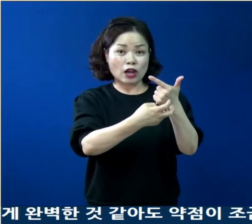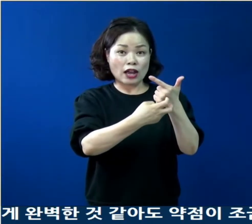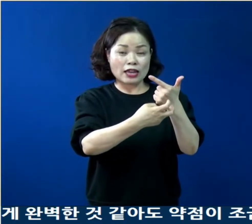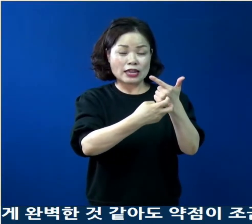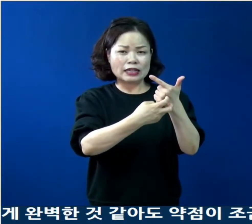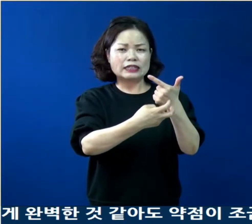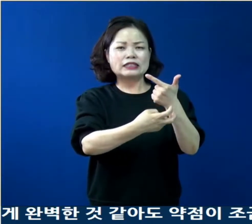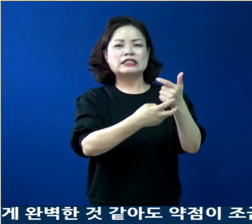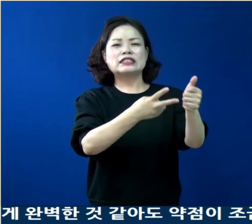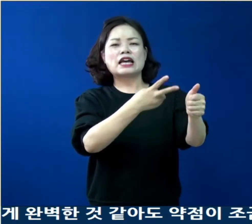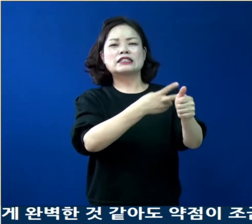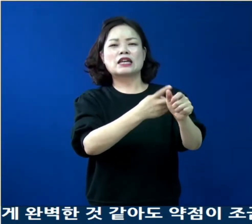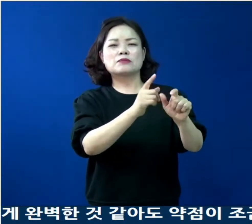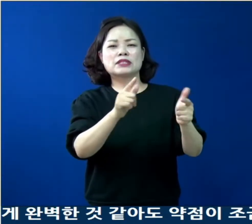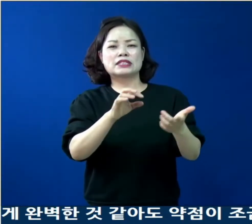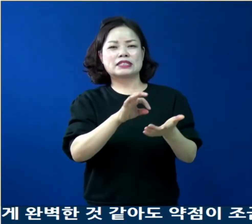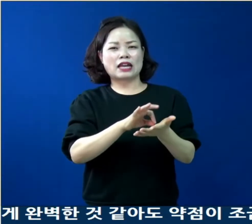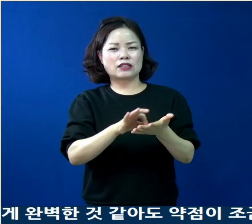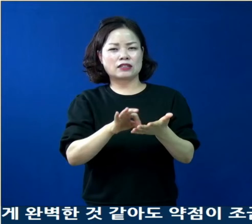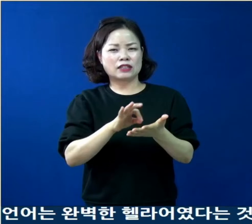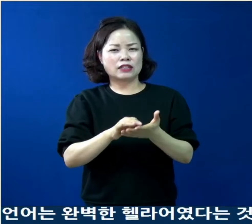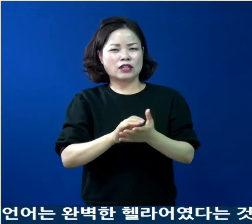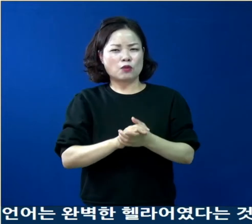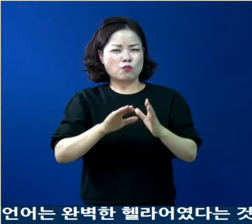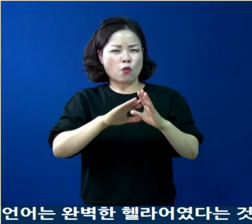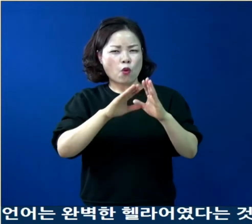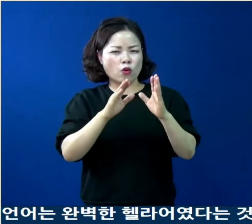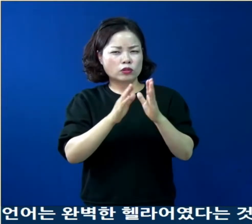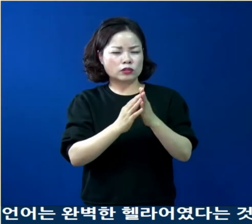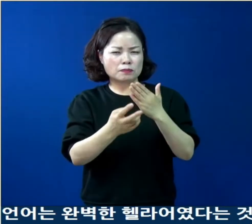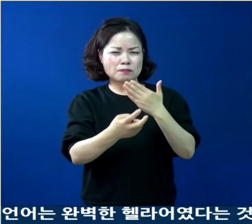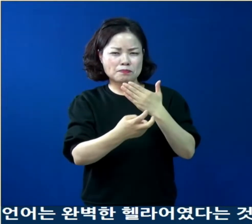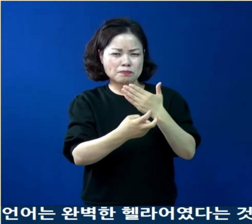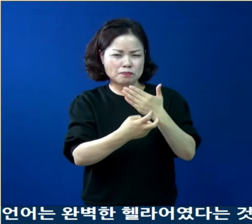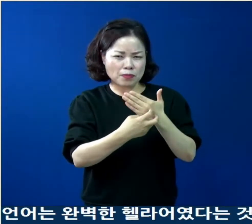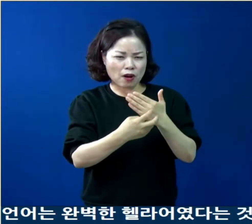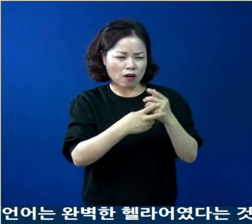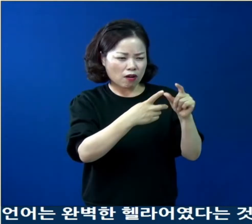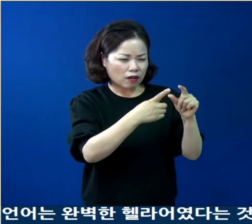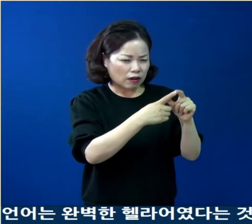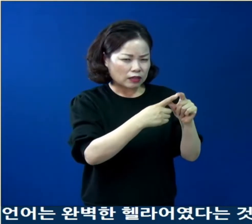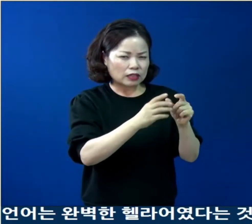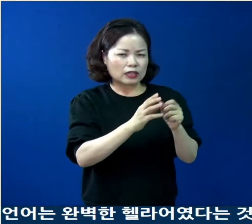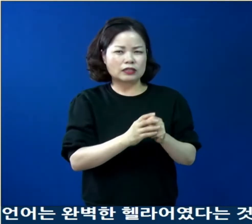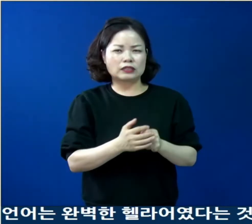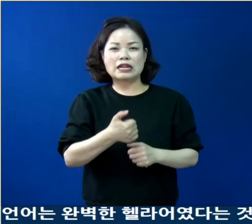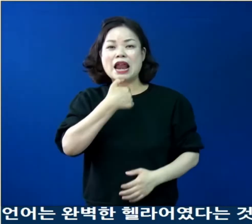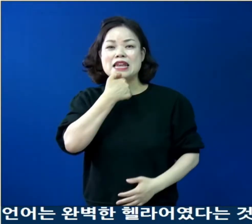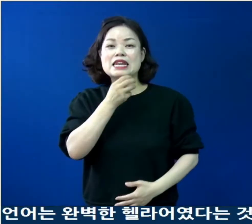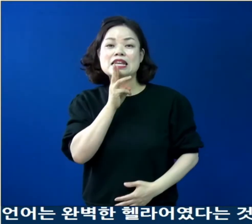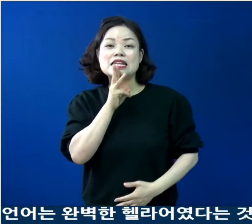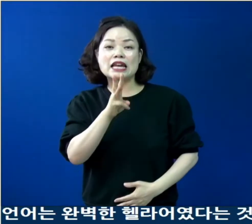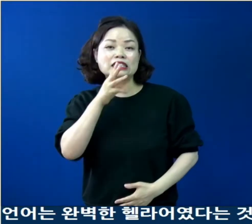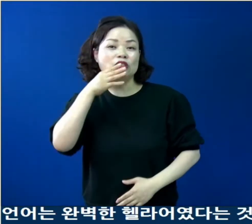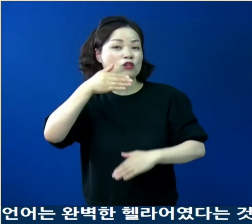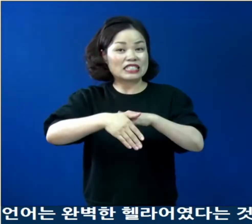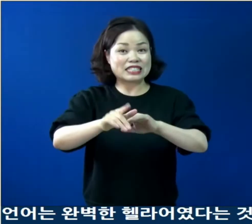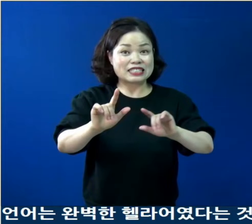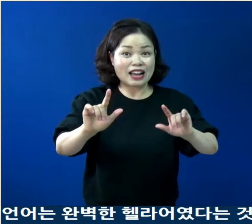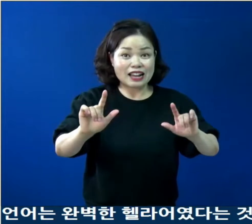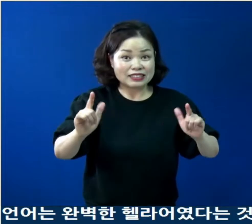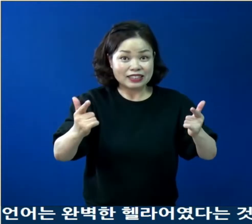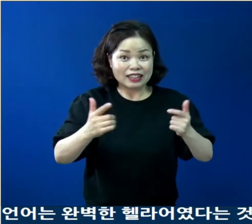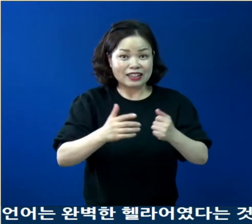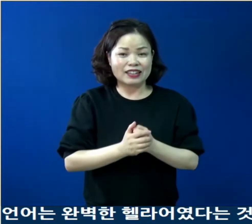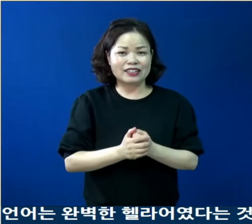용어는 의사 선생님들이 막 모든 그 병명들을 그 영어나 라틴어로 쓰는 그 정도 수준은 아니에요. 그렇게까지는 안